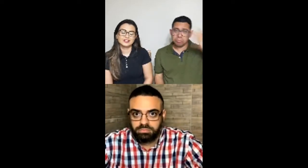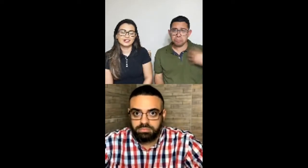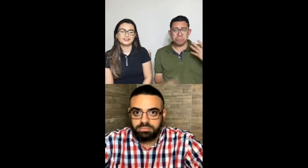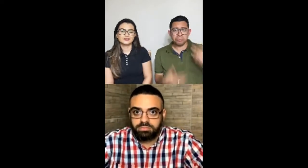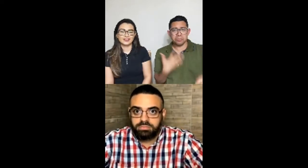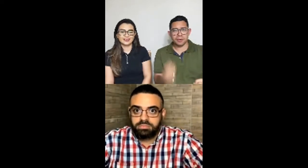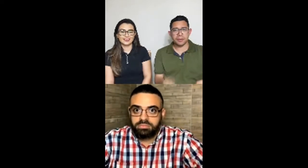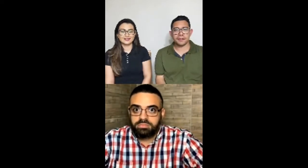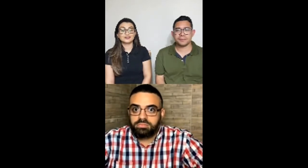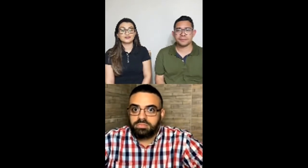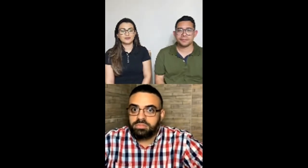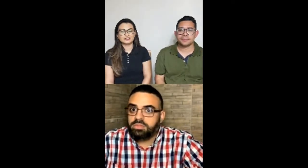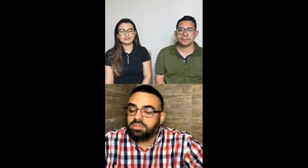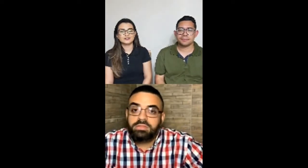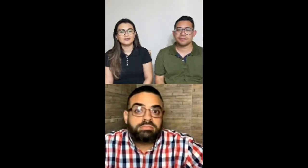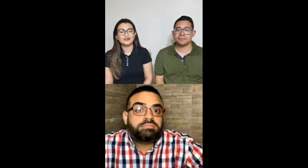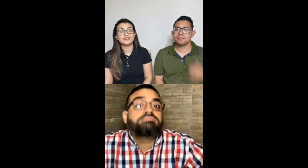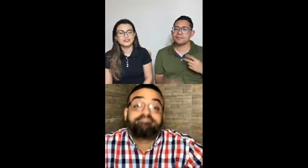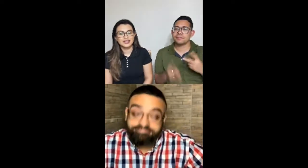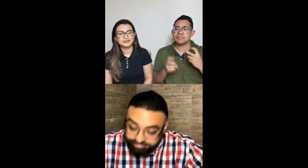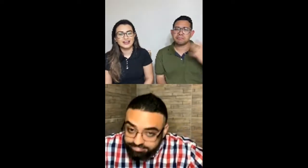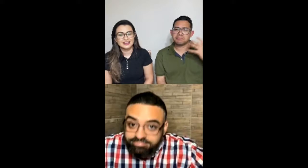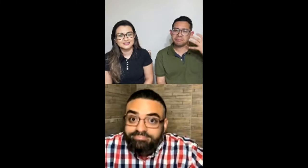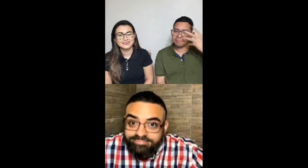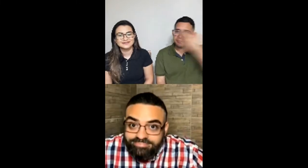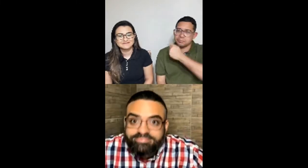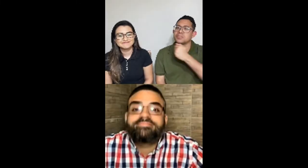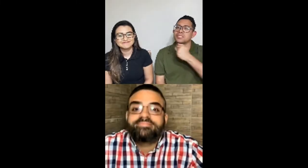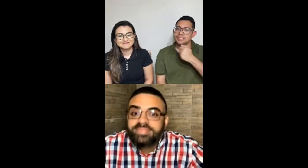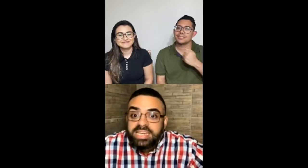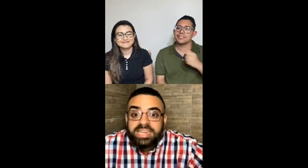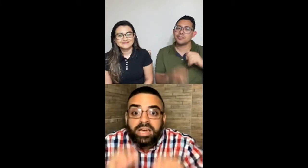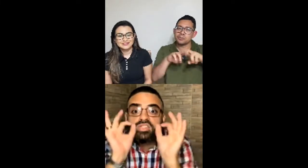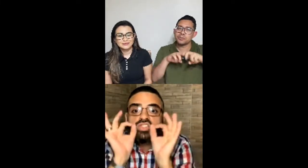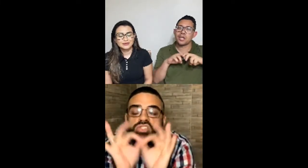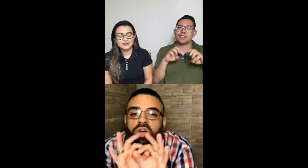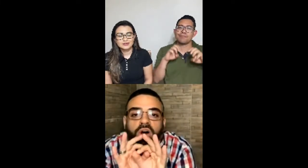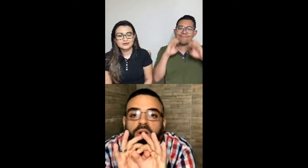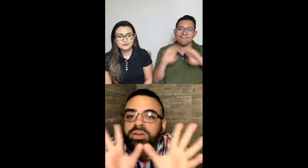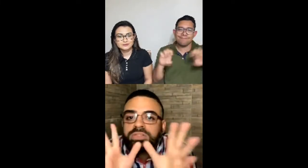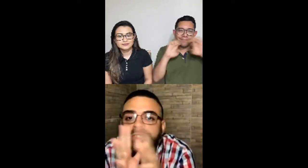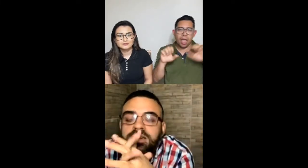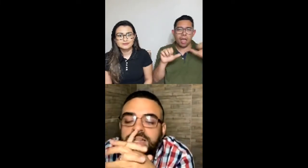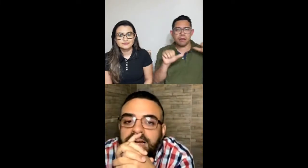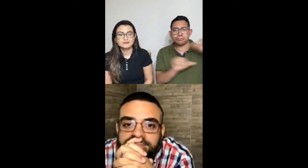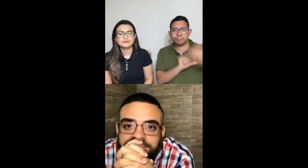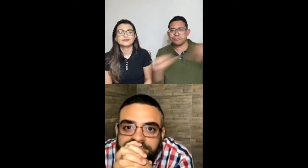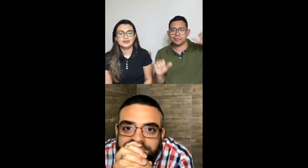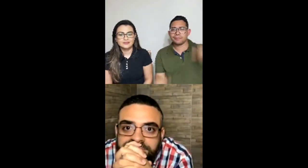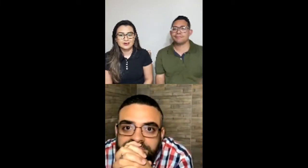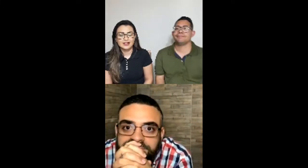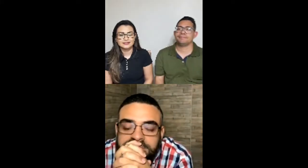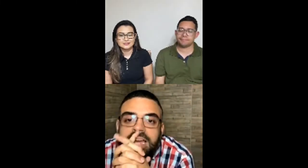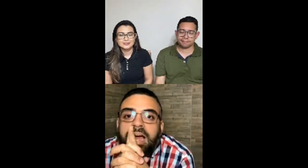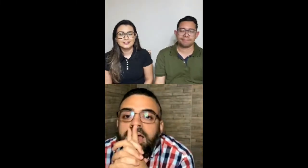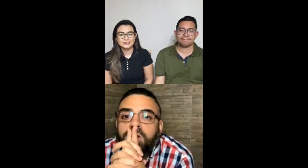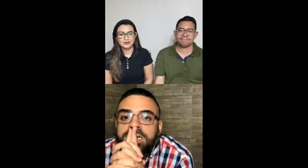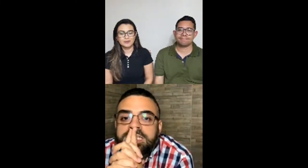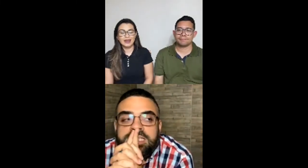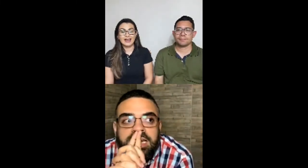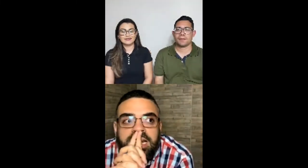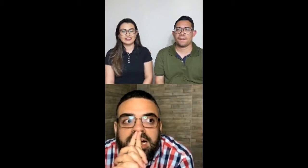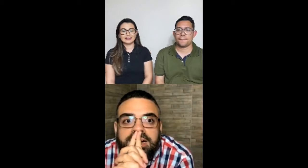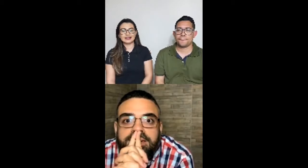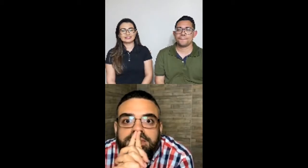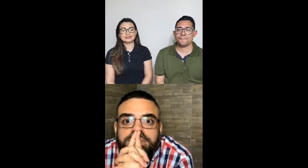daqui. Nossa, que lindo, Deus né? Que é a sempre chamou para ver que eu quero estar aqui também. né? Só